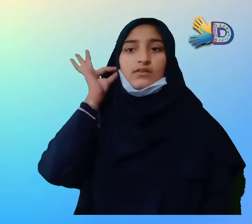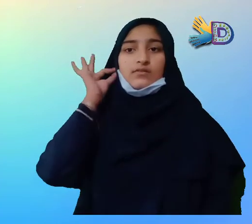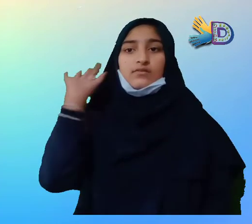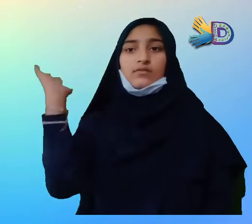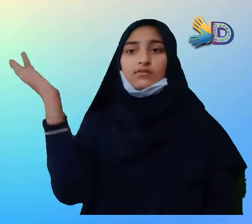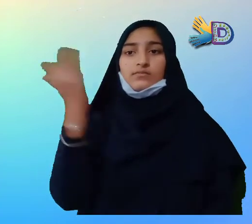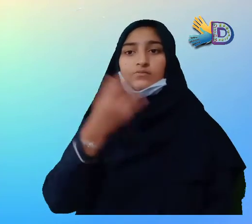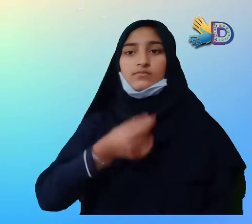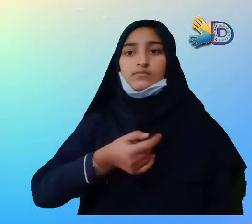अशरफियाँ।